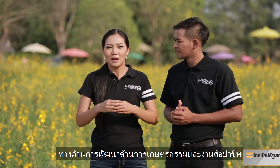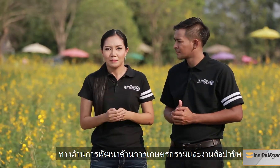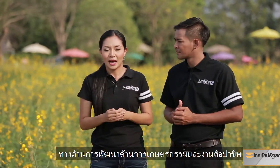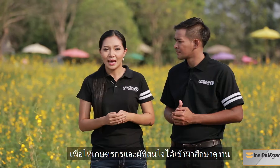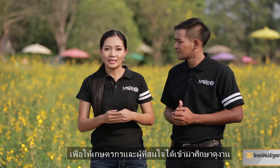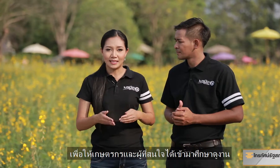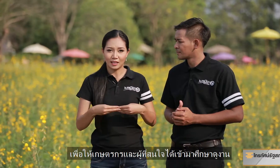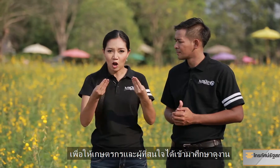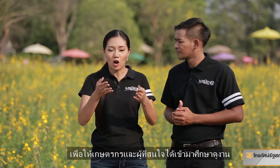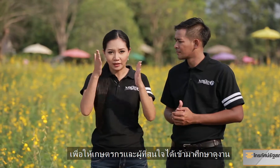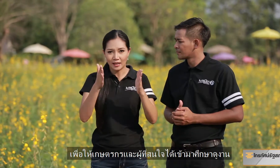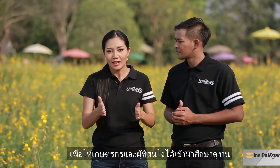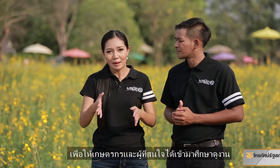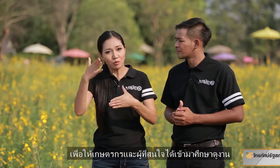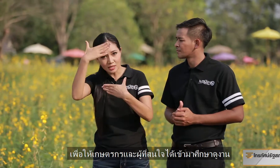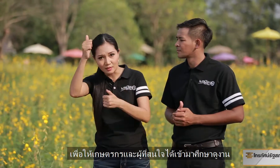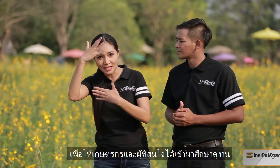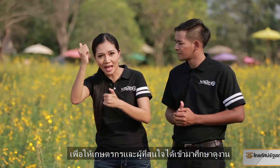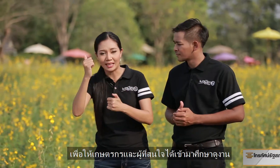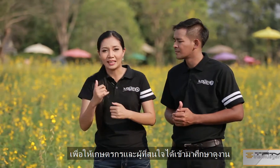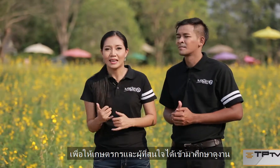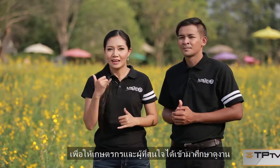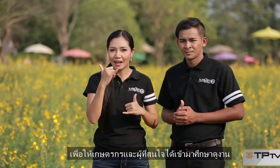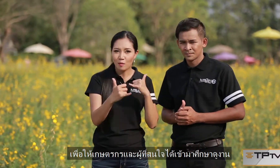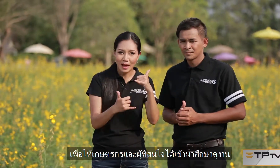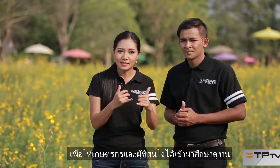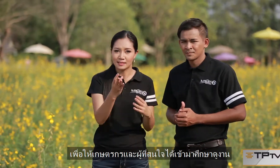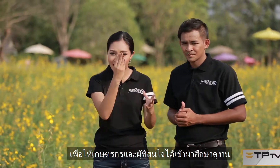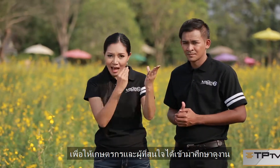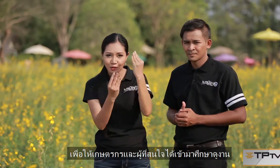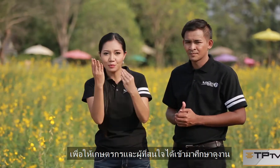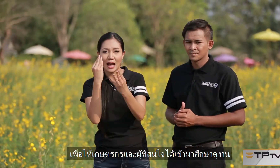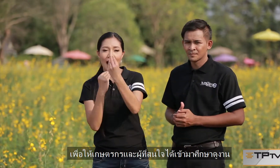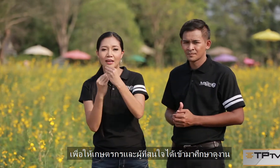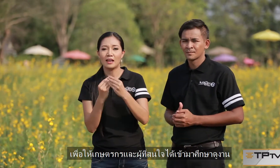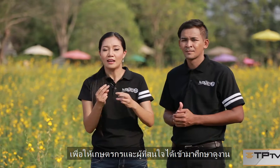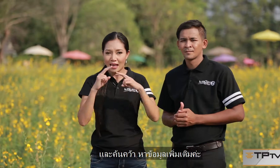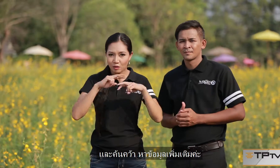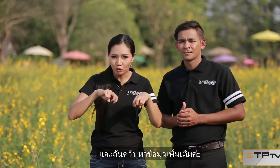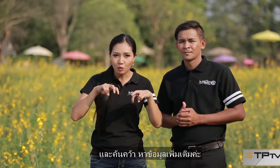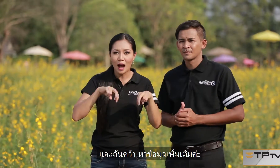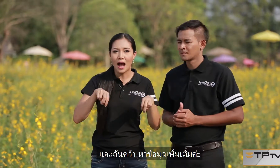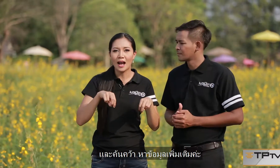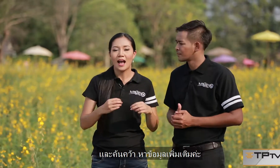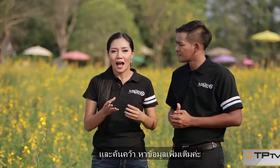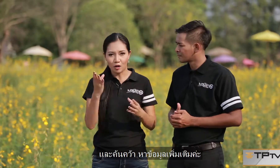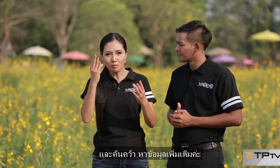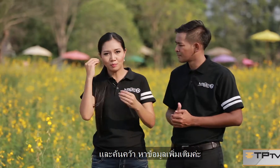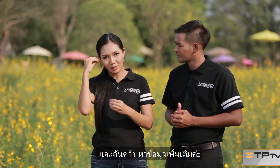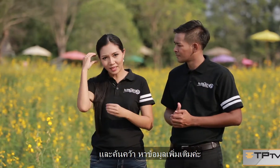เพื่อให้เกษตรกรและผู้ที่สนใจได้เข้ามาศึกษาดูงานและค้นคว้าหาข้อมูลเพิ่มเติม